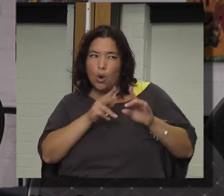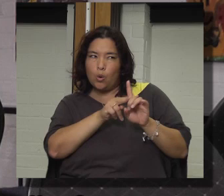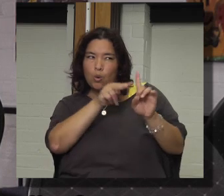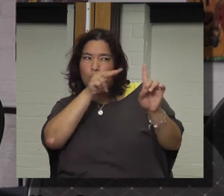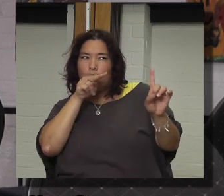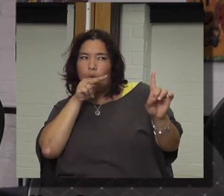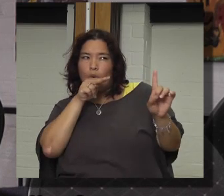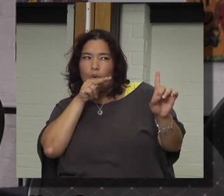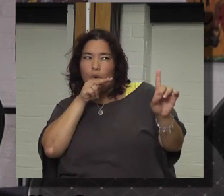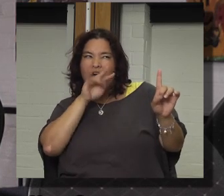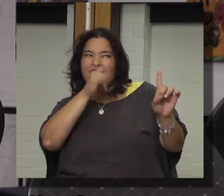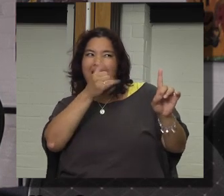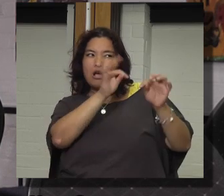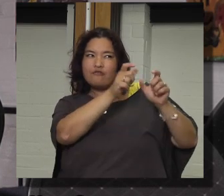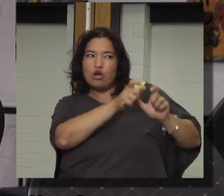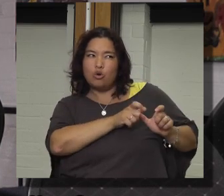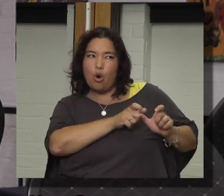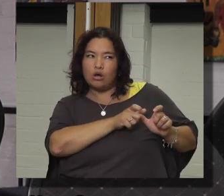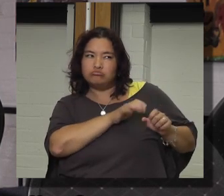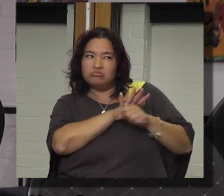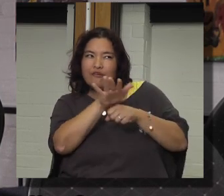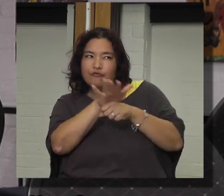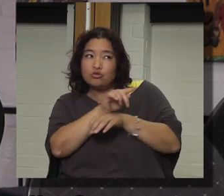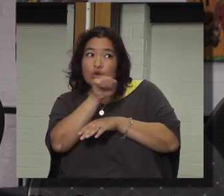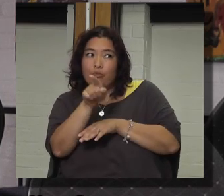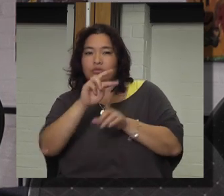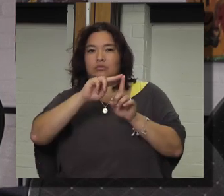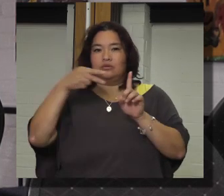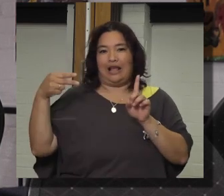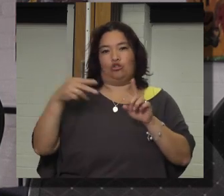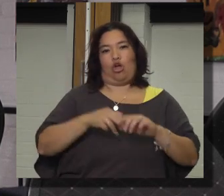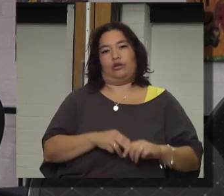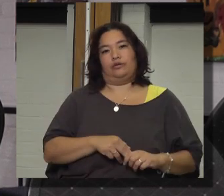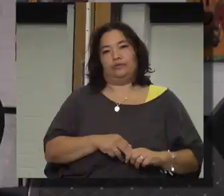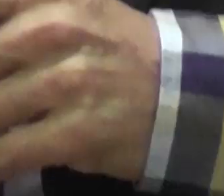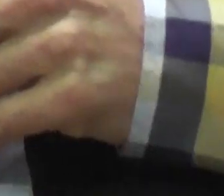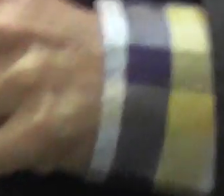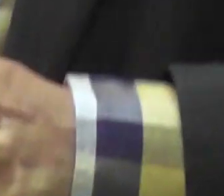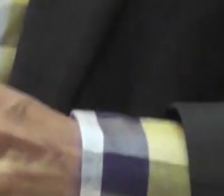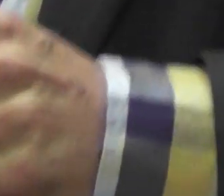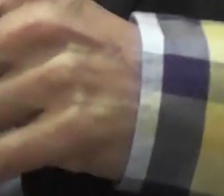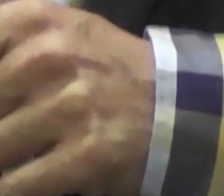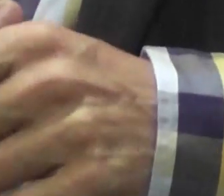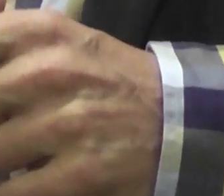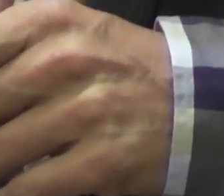komen welke factoren van invloed zijn op de kwaliteit van het Teletalk.